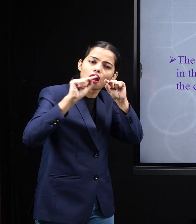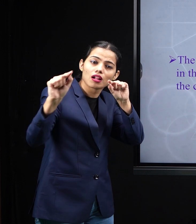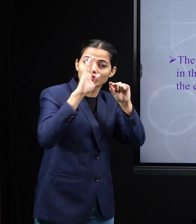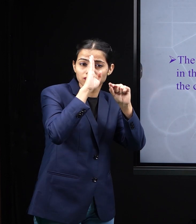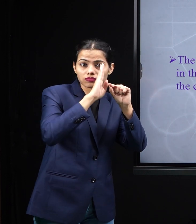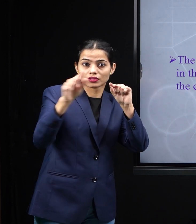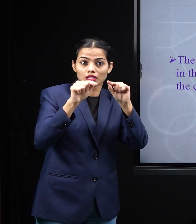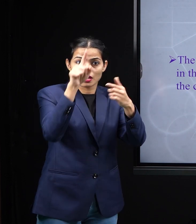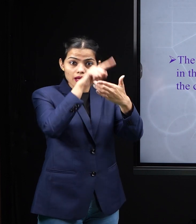తక్కువగా ఉండే